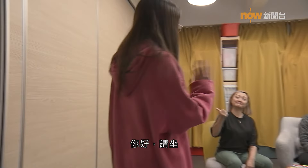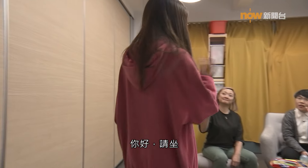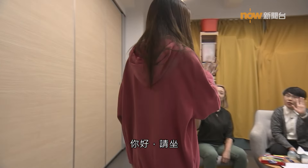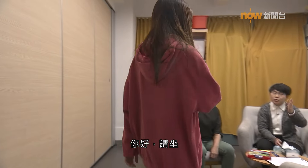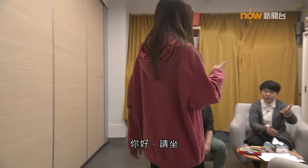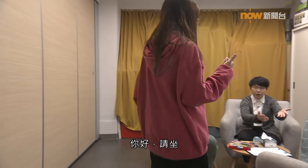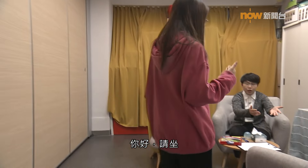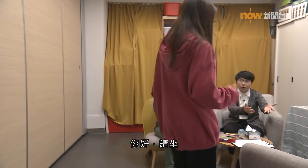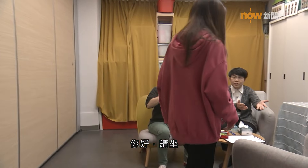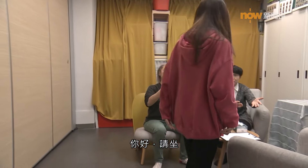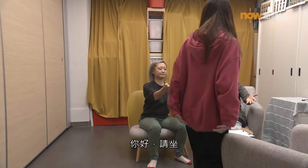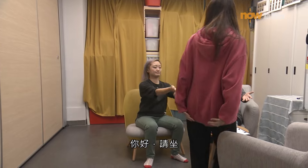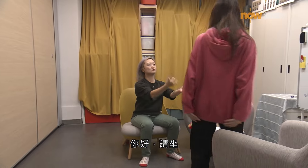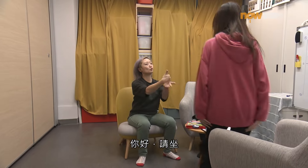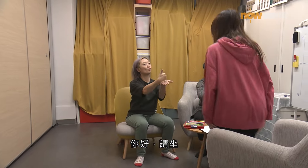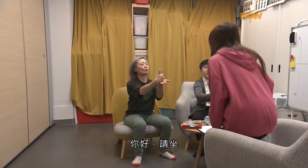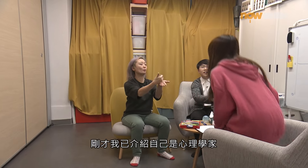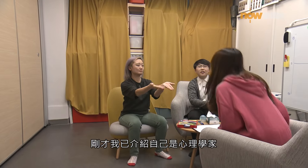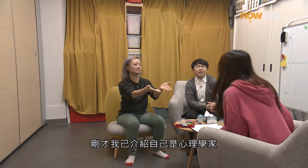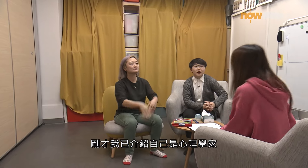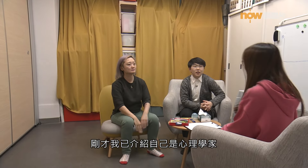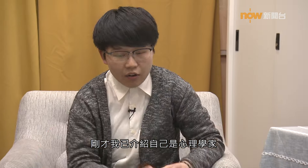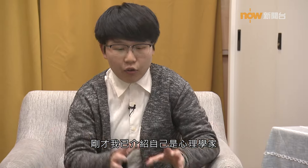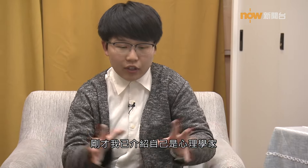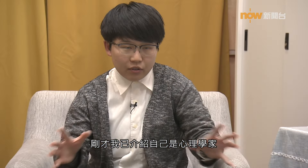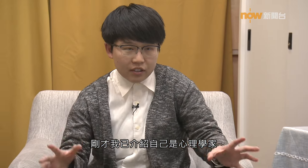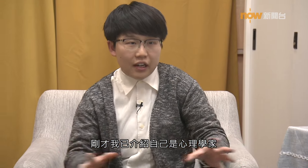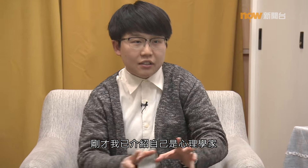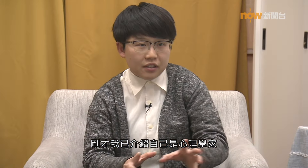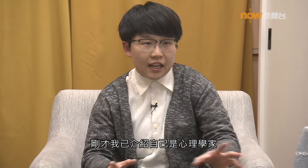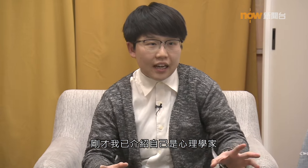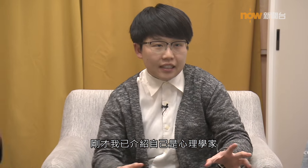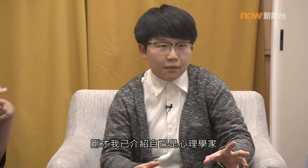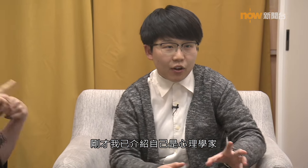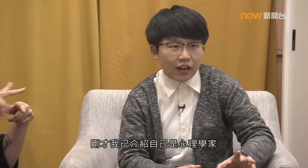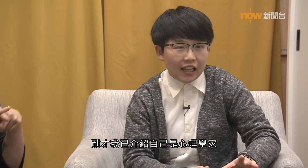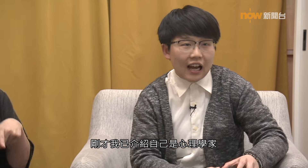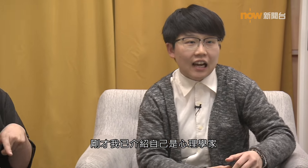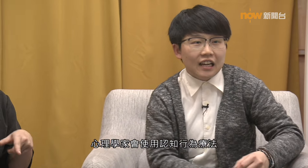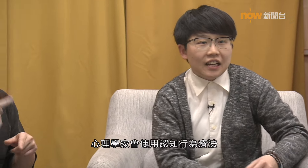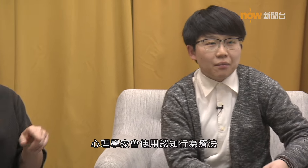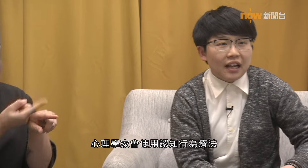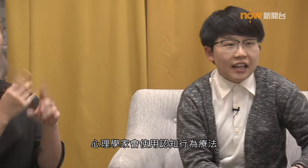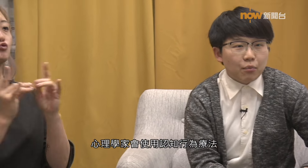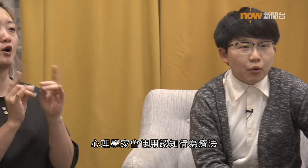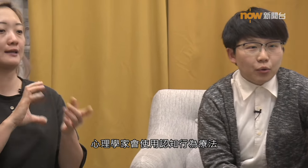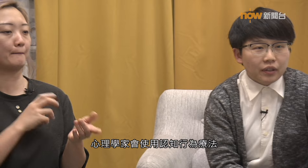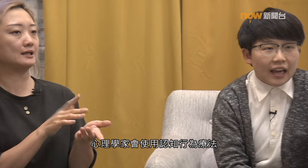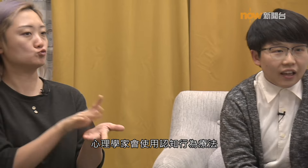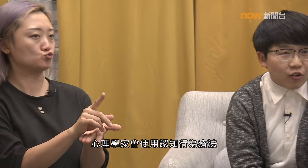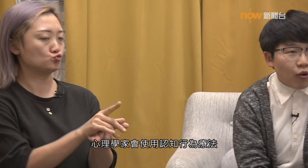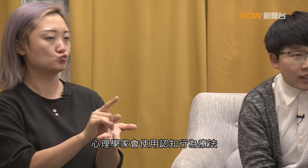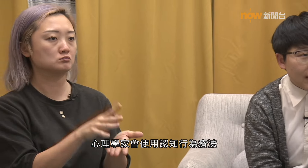Hello， 請坐，請坐。 我頭先就介紹自己係心理學家啦。 心理學家會用認知行為療